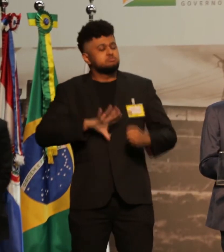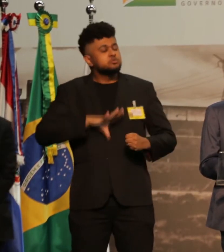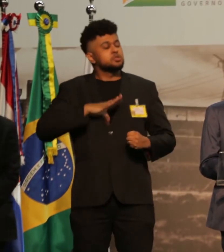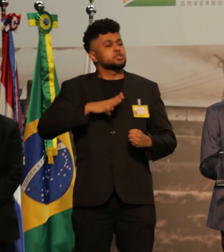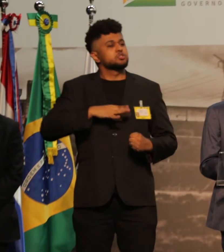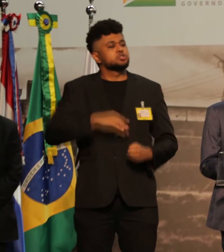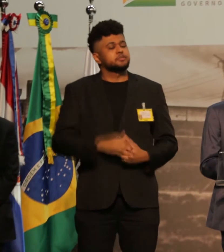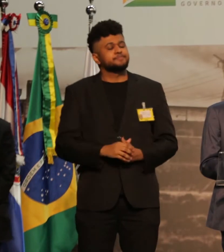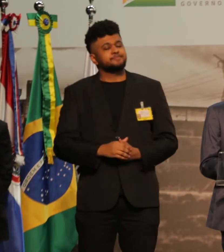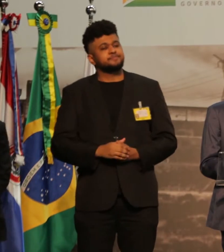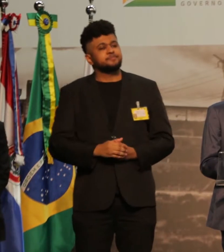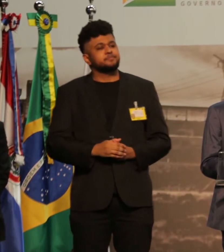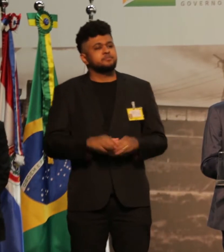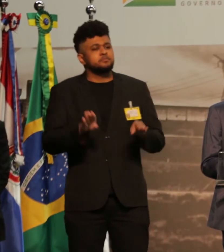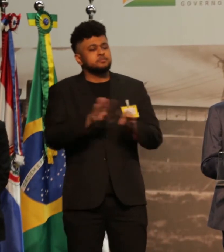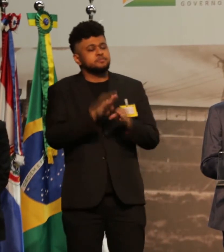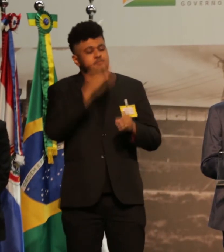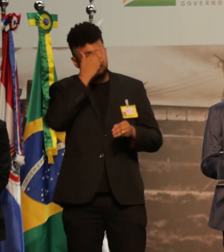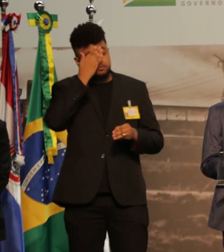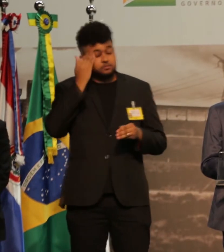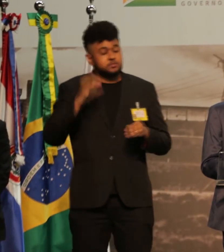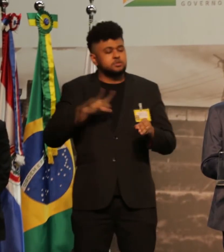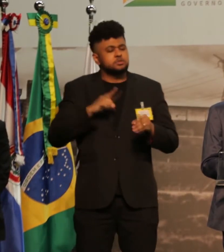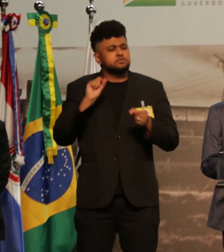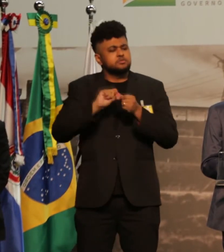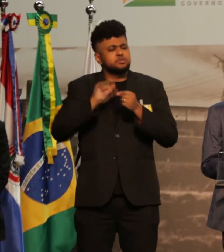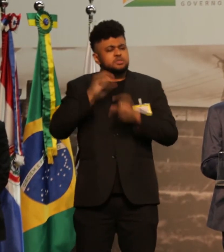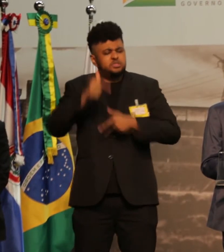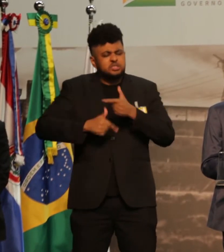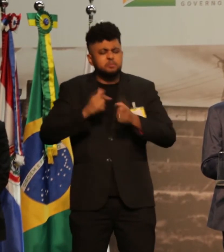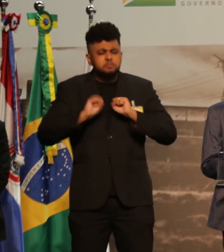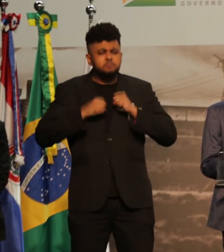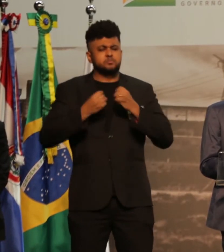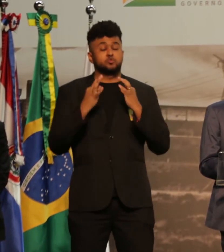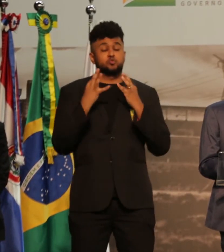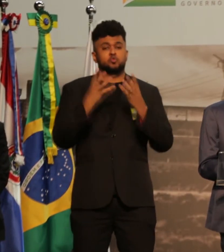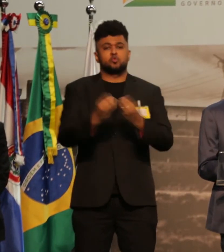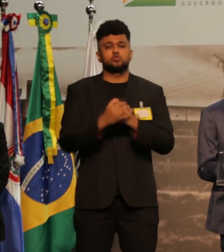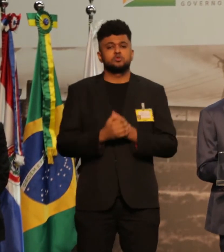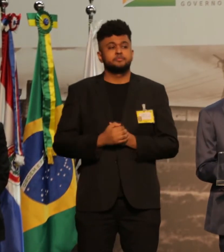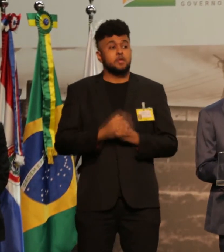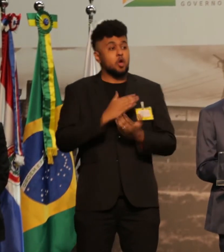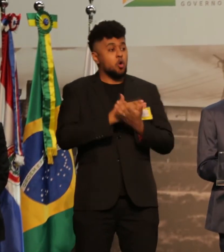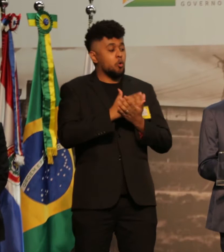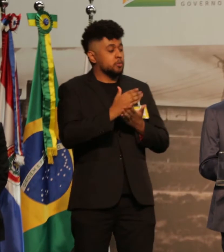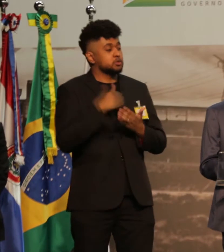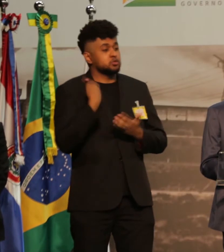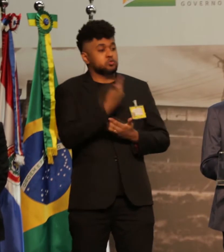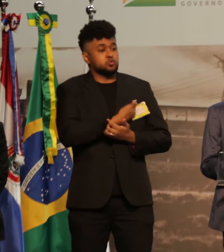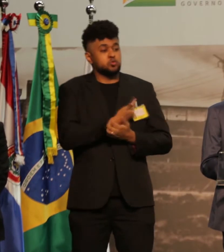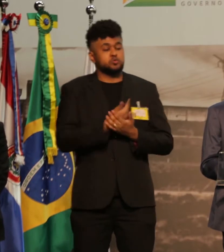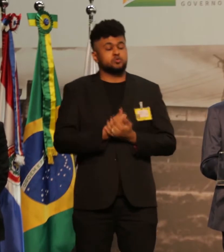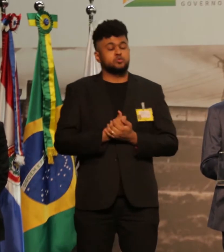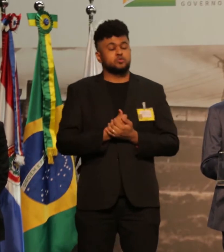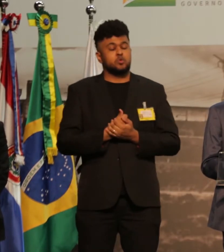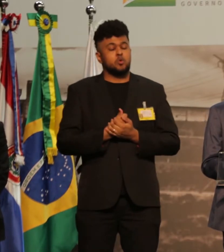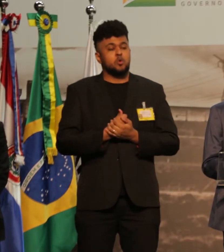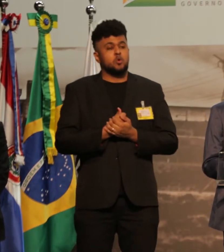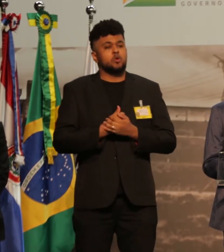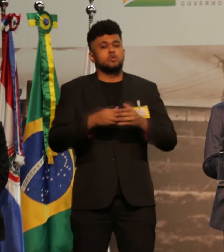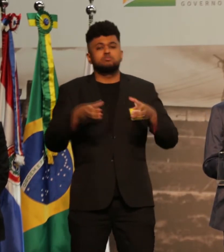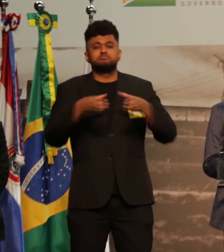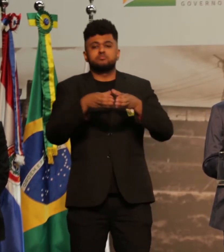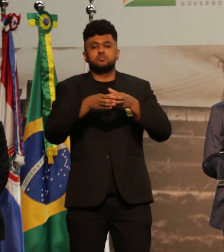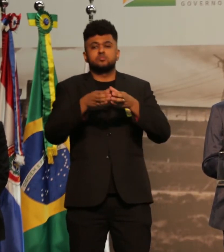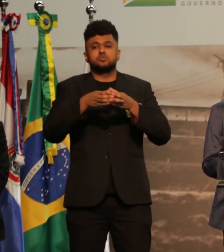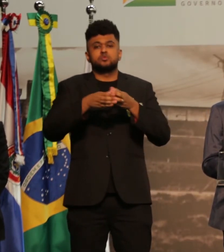imaginação. Destaco a cooperação e o exaustivo trabalho de todos, a começar pelo nosso Conselho de